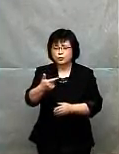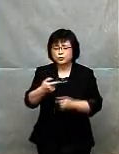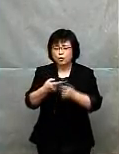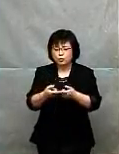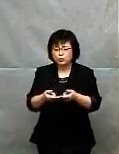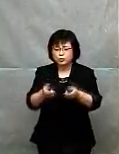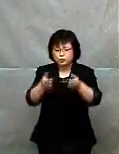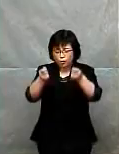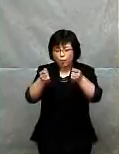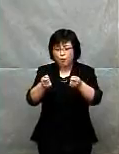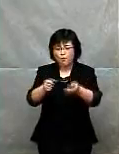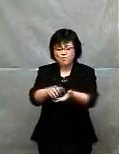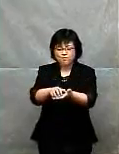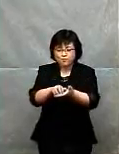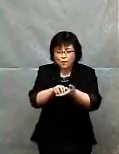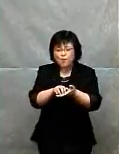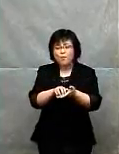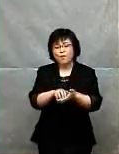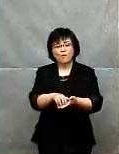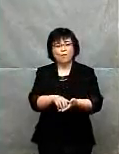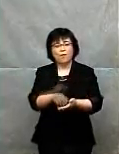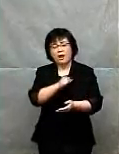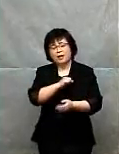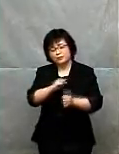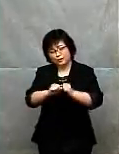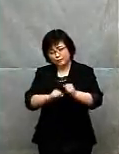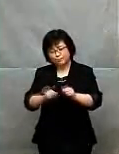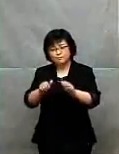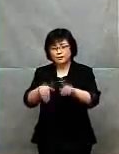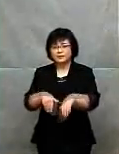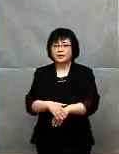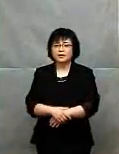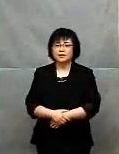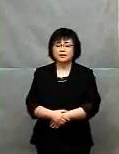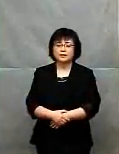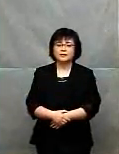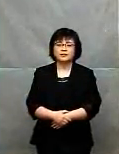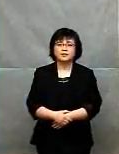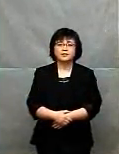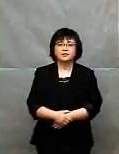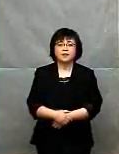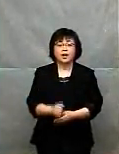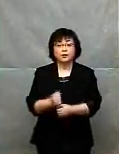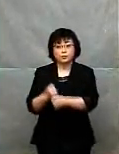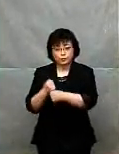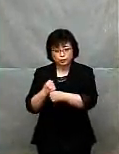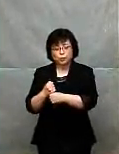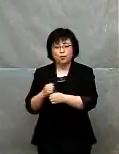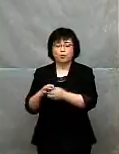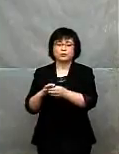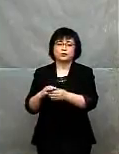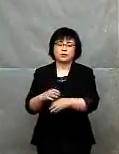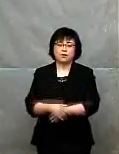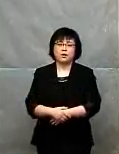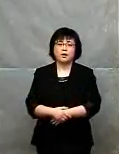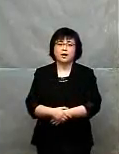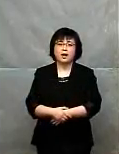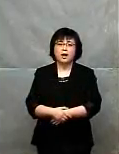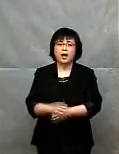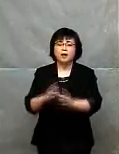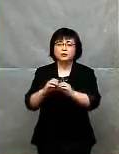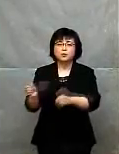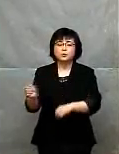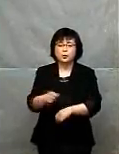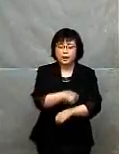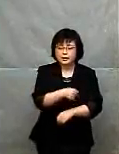を勝ち取るという大活躍を見せております。優勝につきましては、ソフトテ